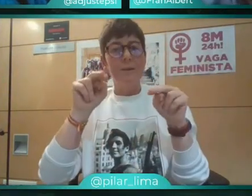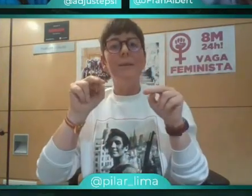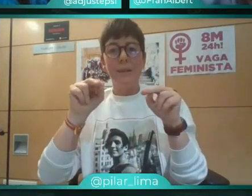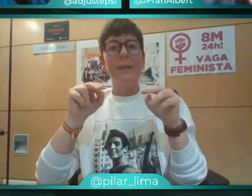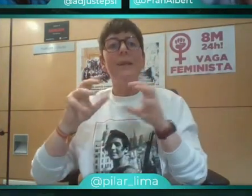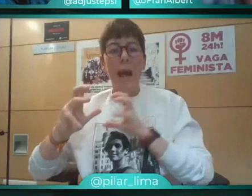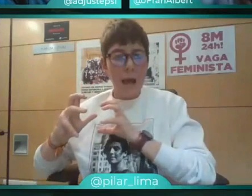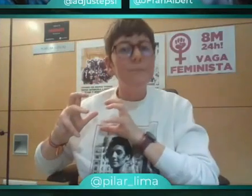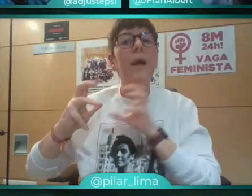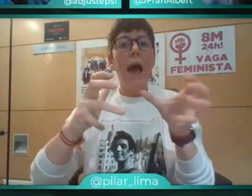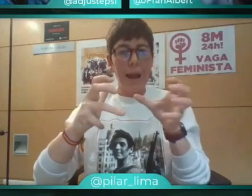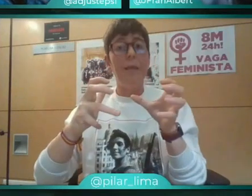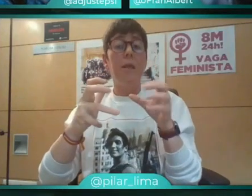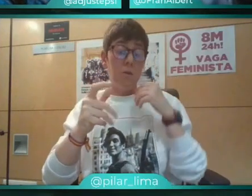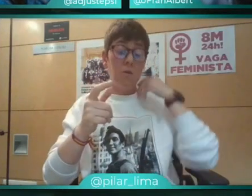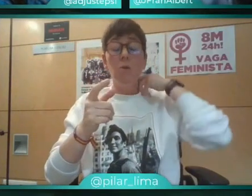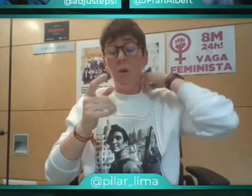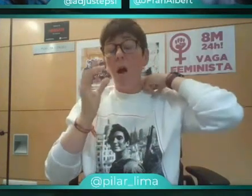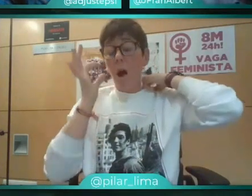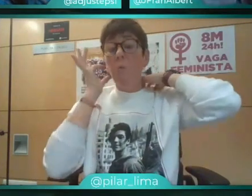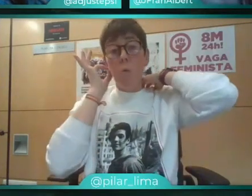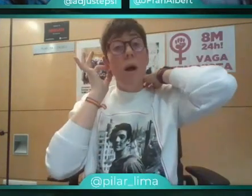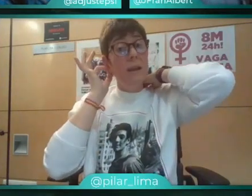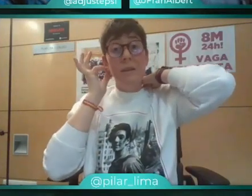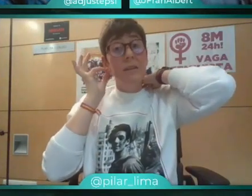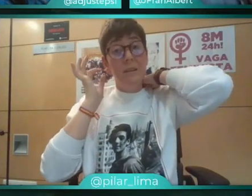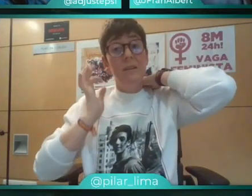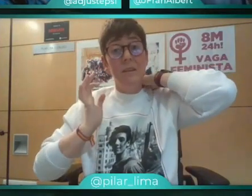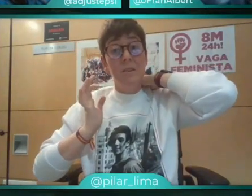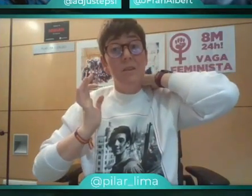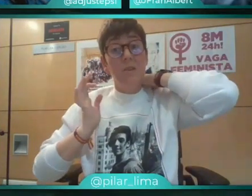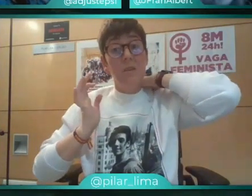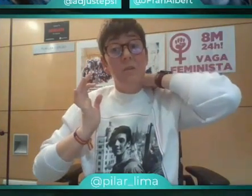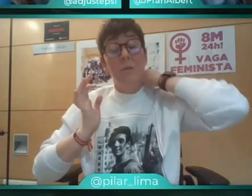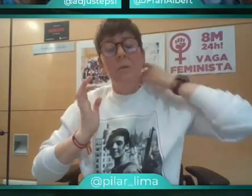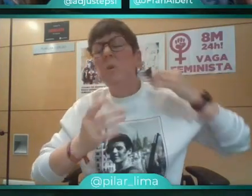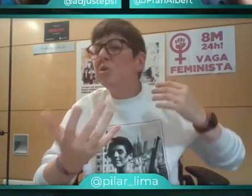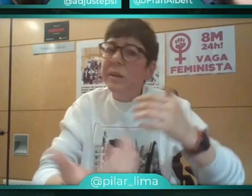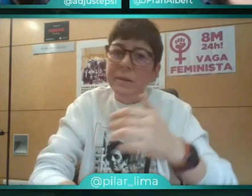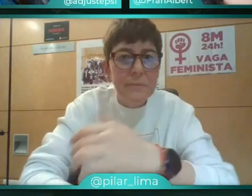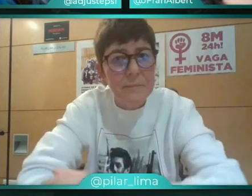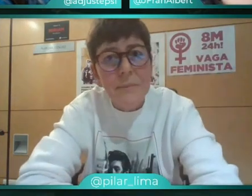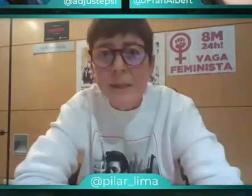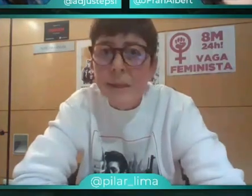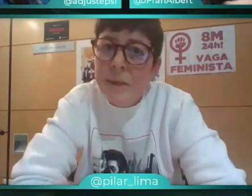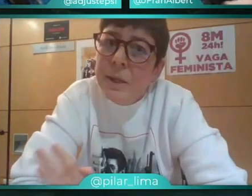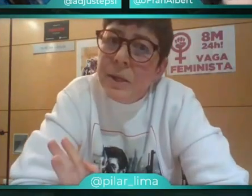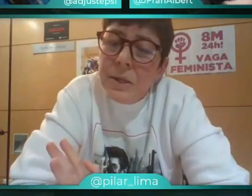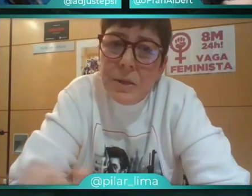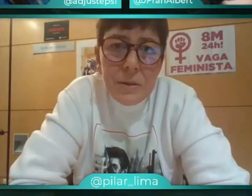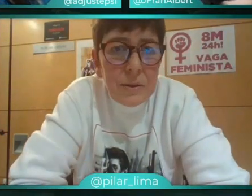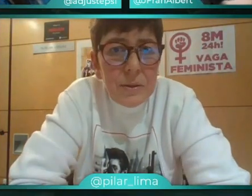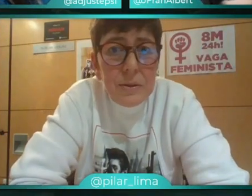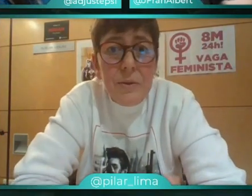solo de la política hay mucha violencia contra las mujeres